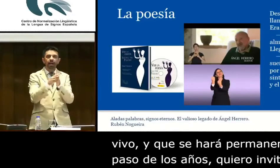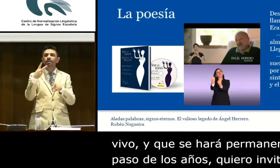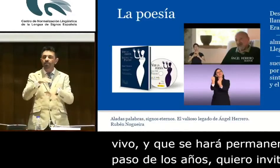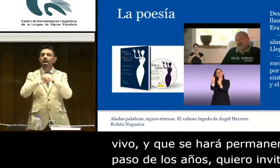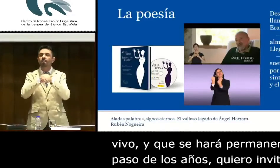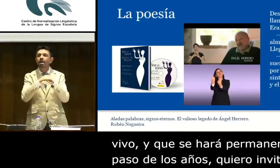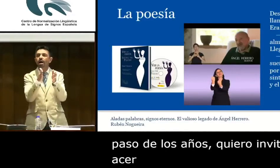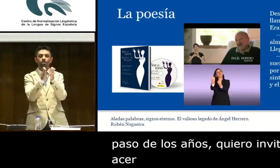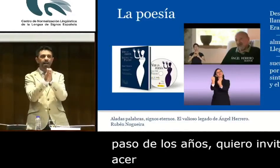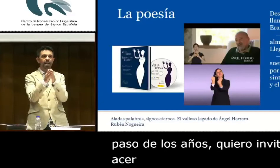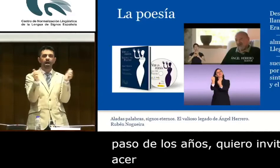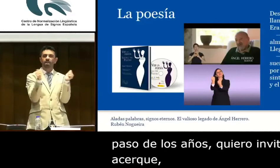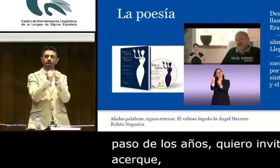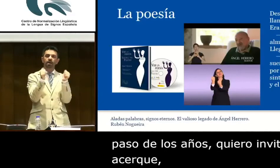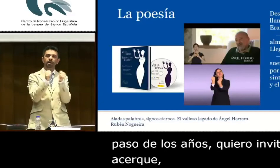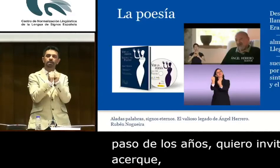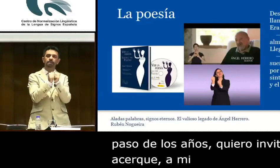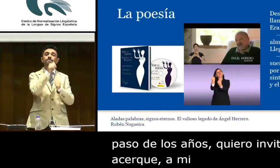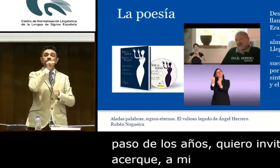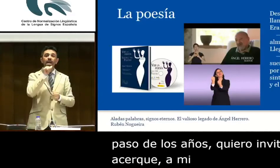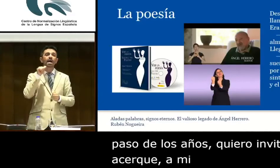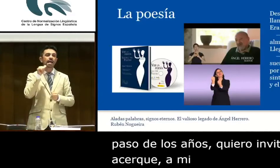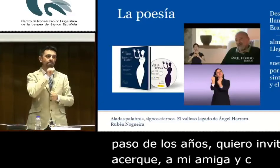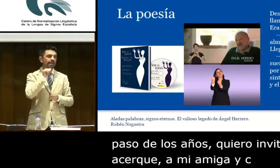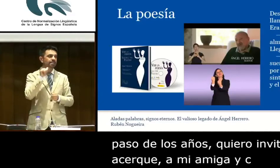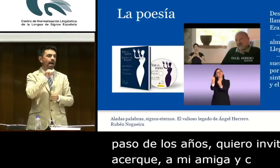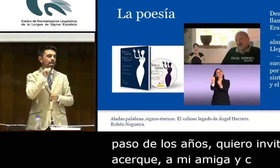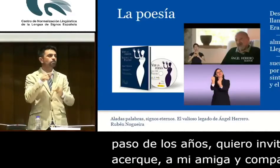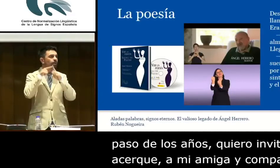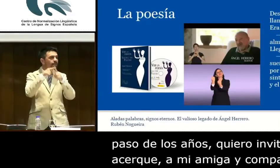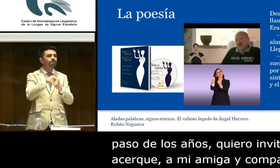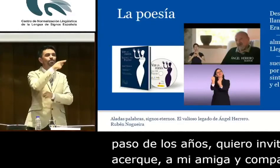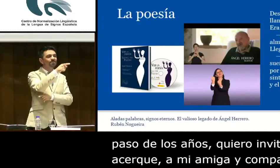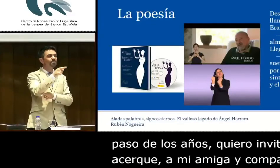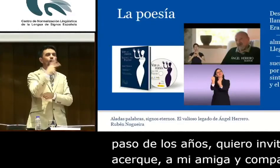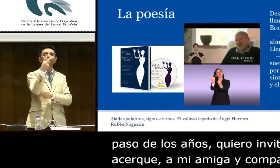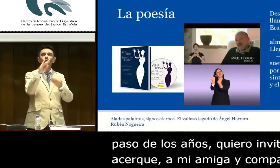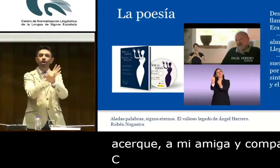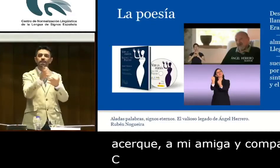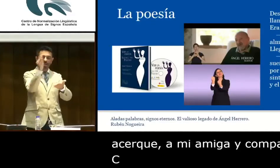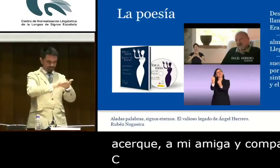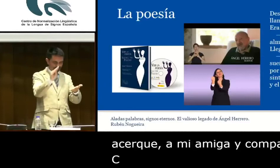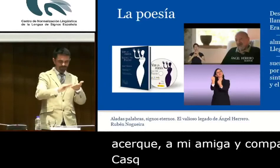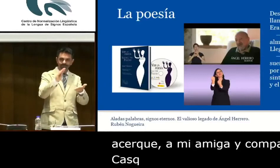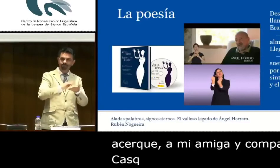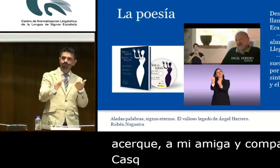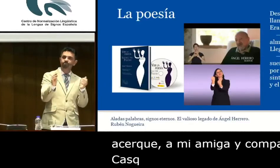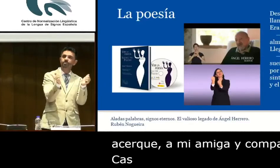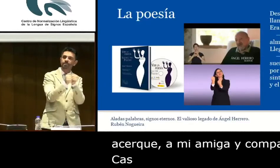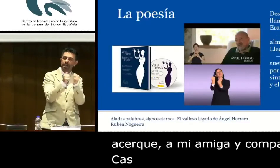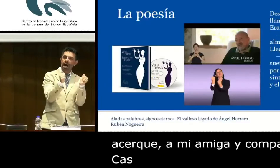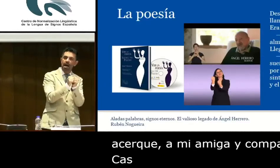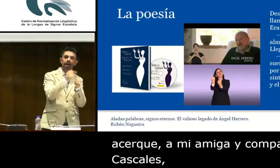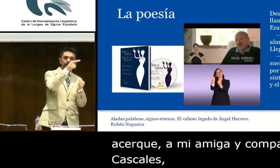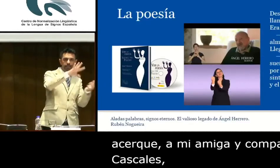Ángel, Inma Cascales, para que signe 2 poemas compuestos